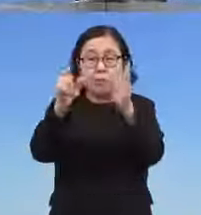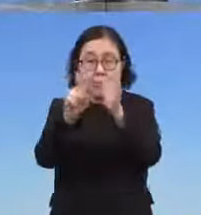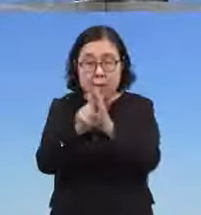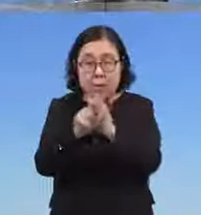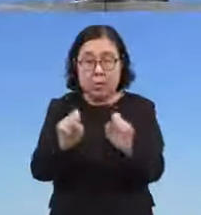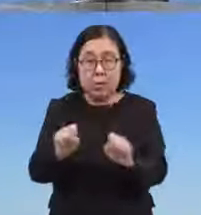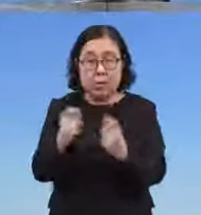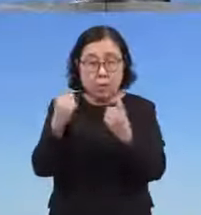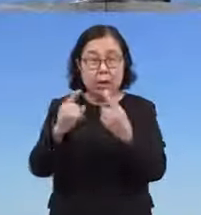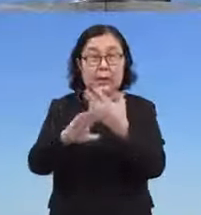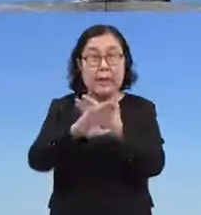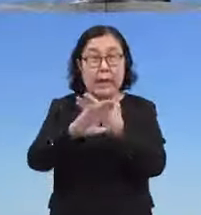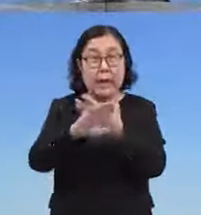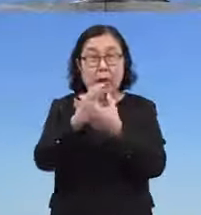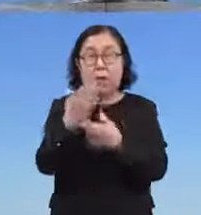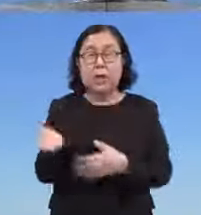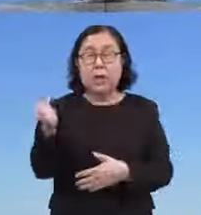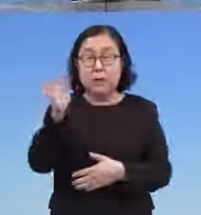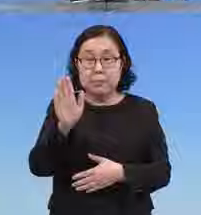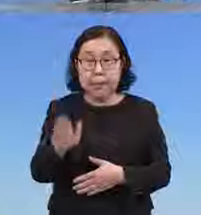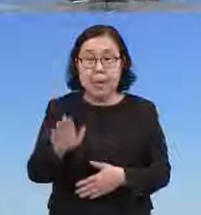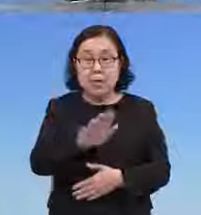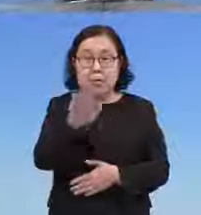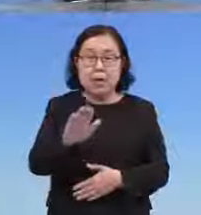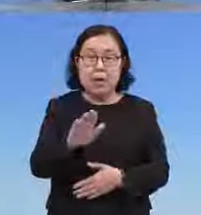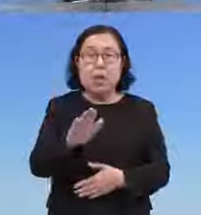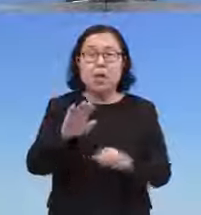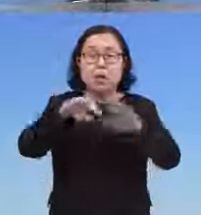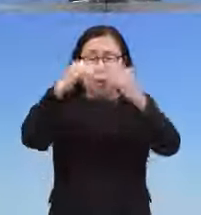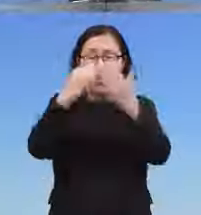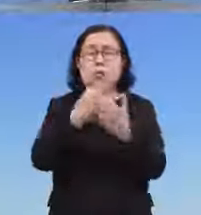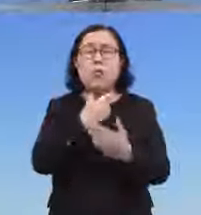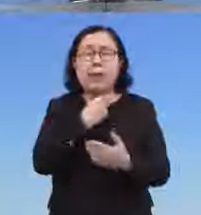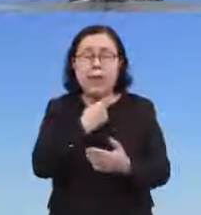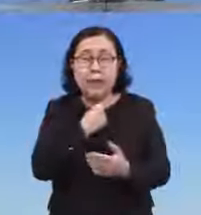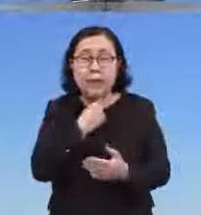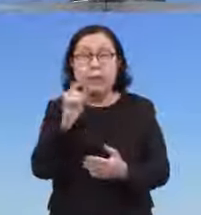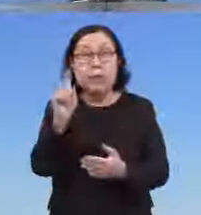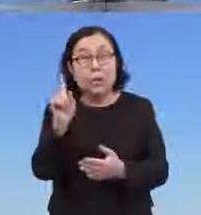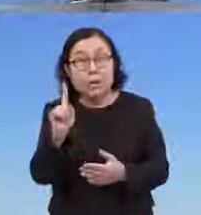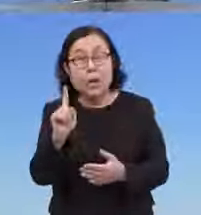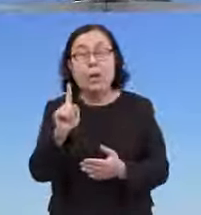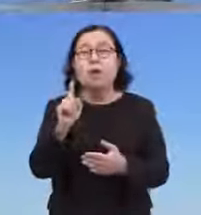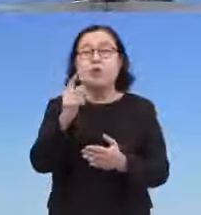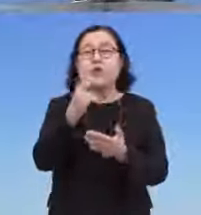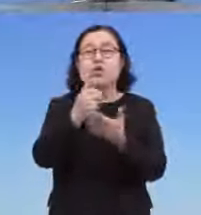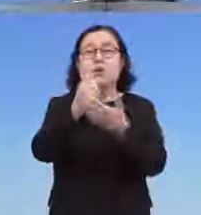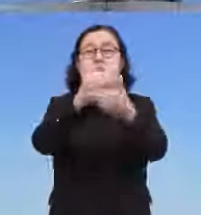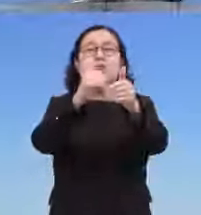우리 모두가 목말라 해야 되는 건 이 주님의 부르심이에요. 이 부르심이 어떻게 반응하는가.